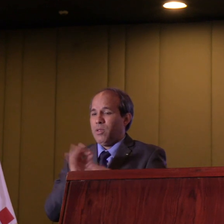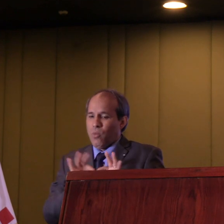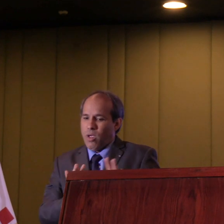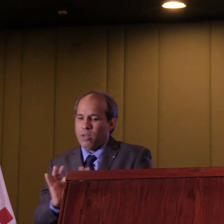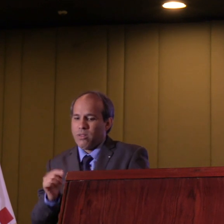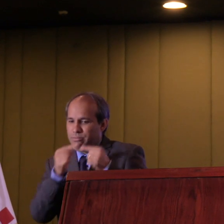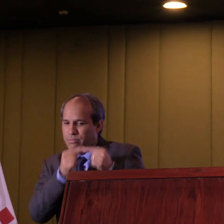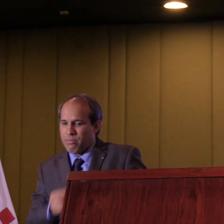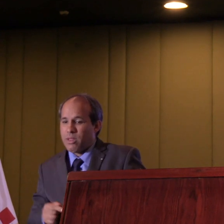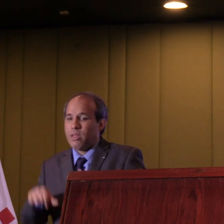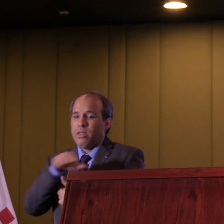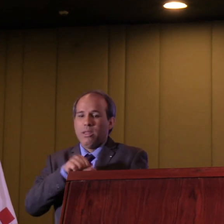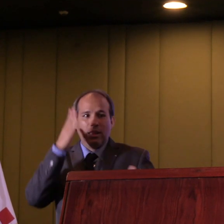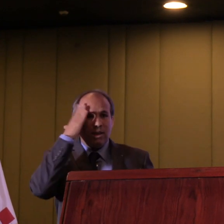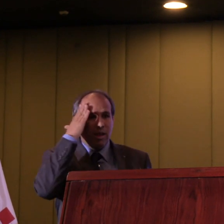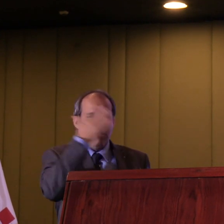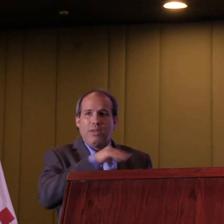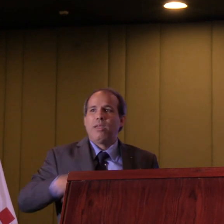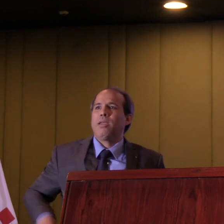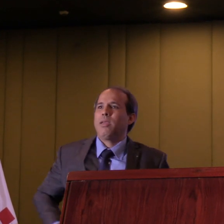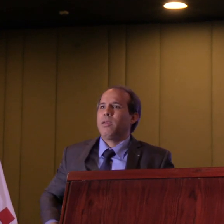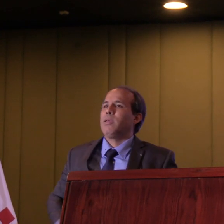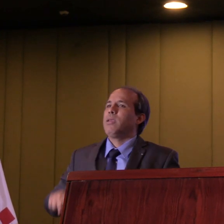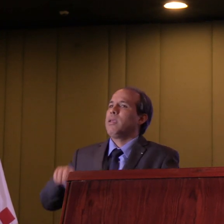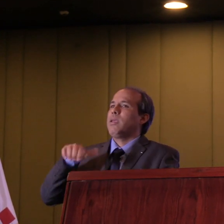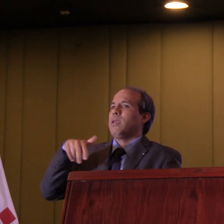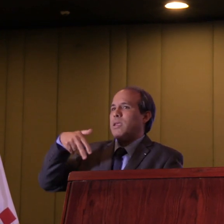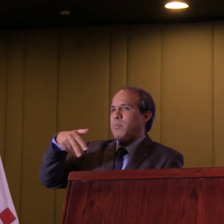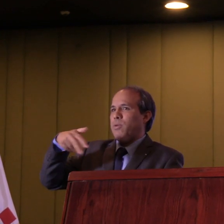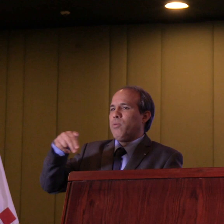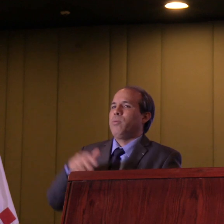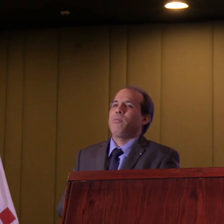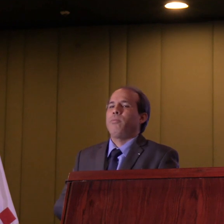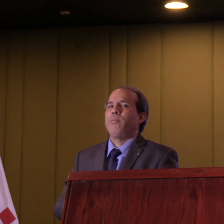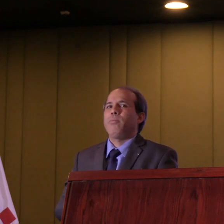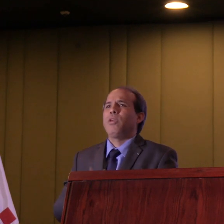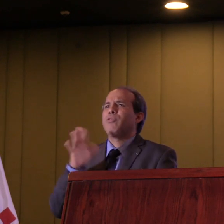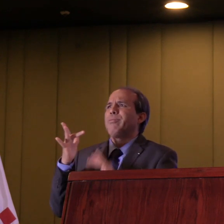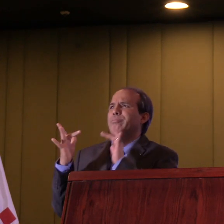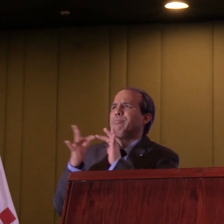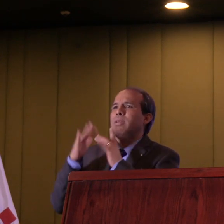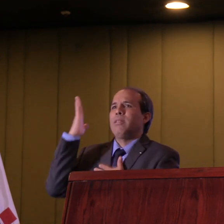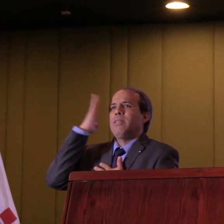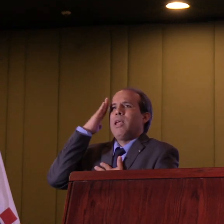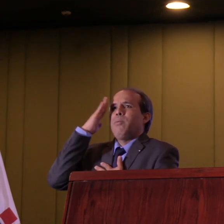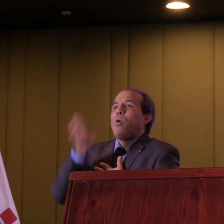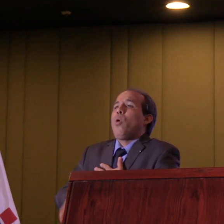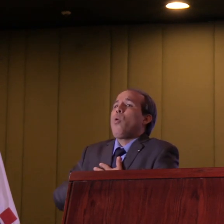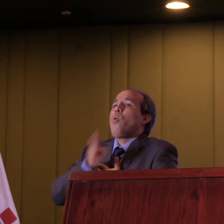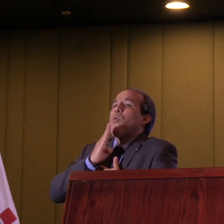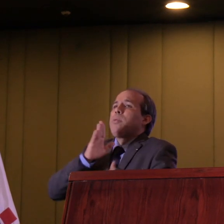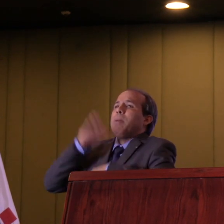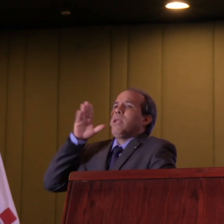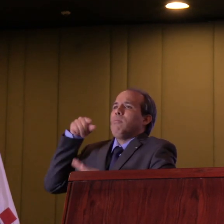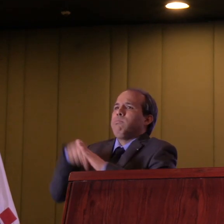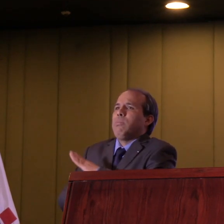propósito, embaixador Cáceres, temos contado com o conhecimento do corpo técnico da